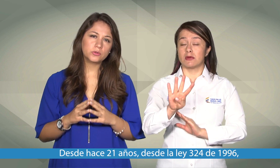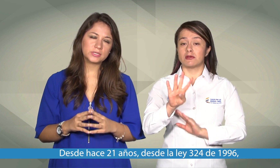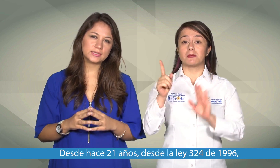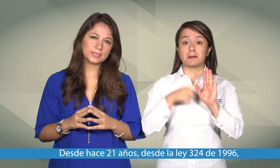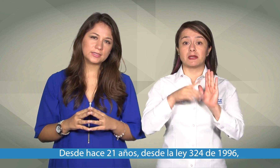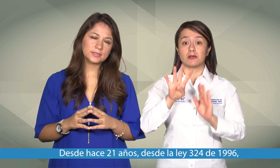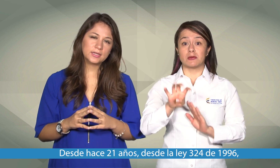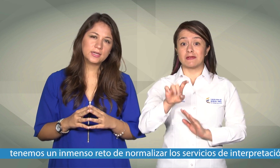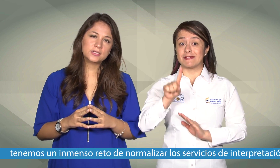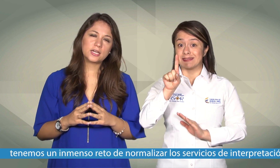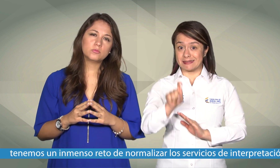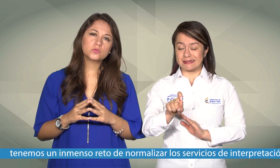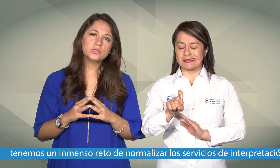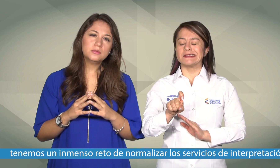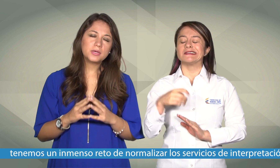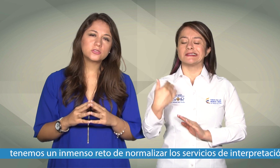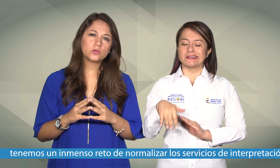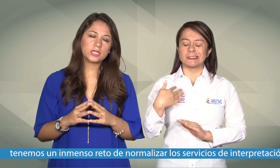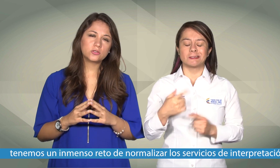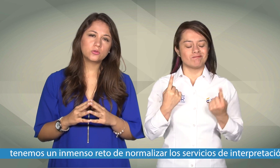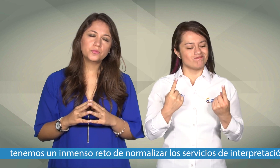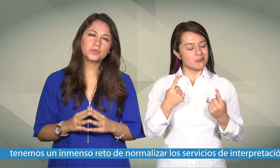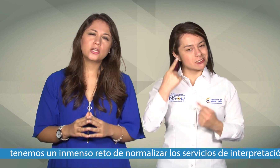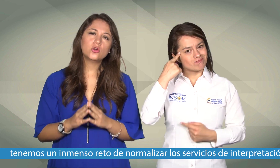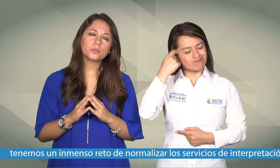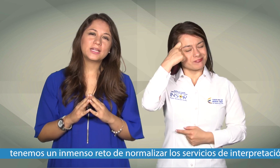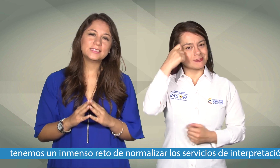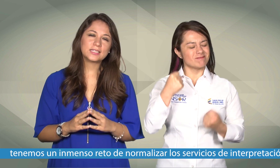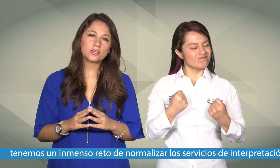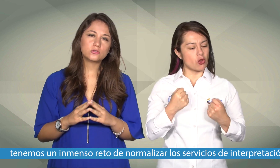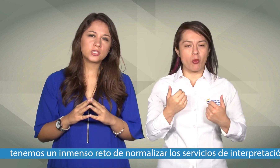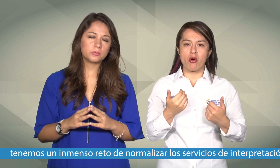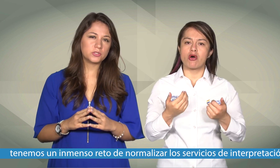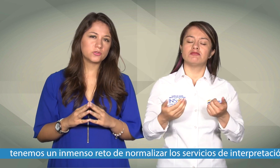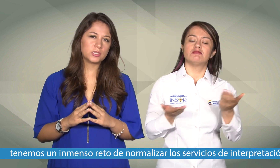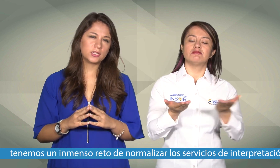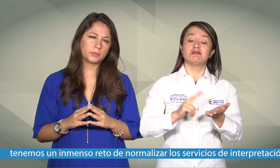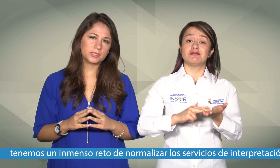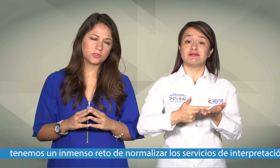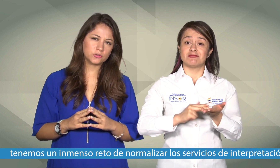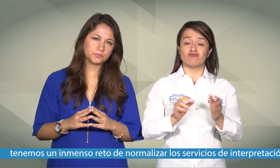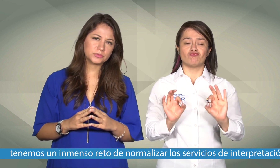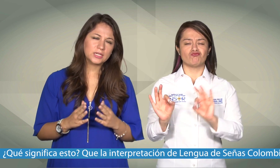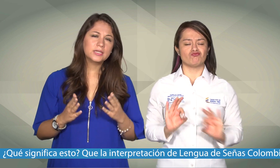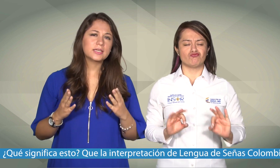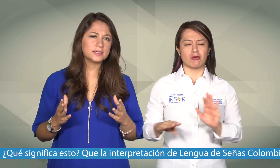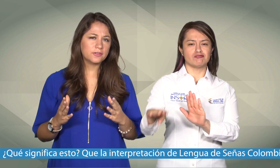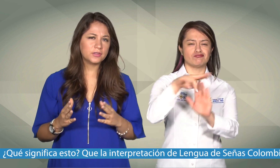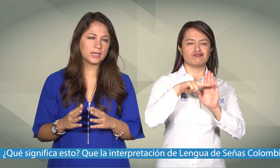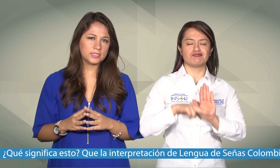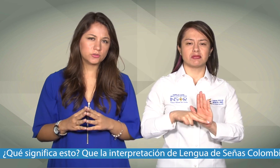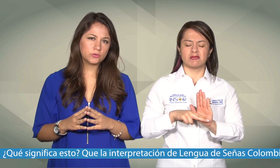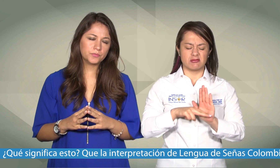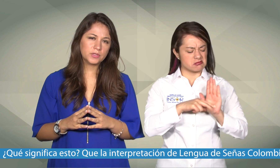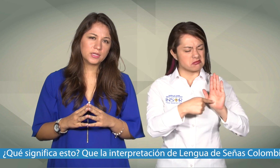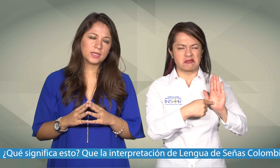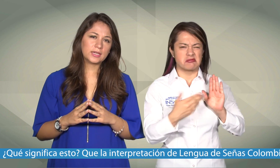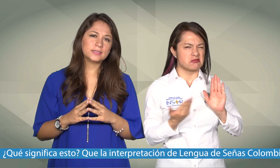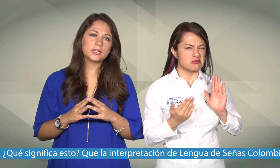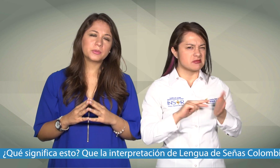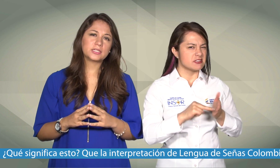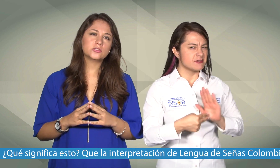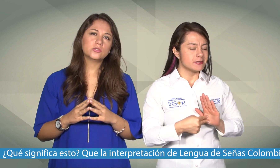1996, tenemos un inmenso reto de normalizar los servicios de interpretación. ¿Qué significa esto?